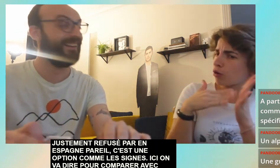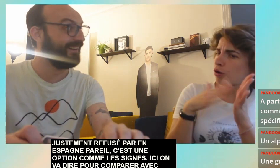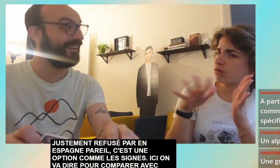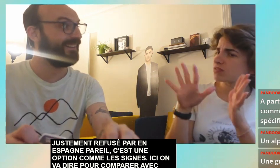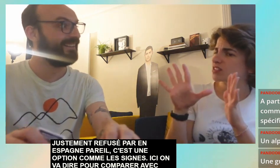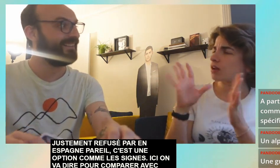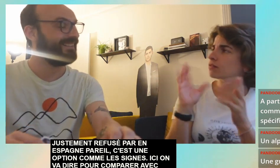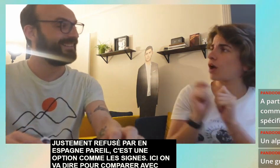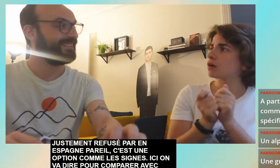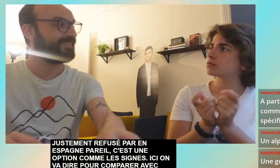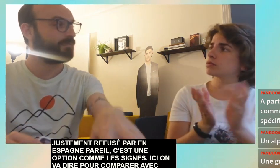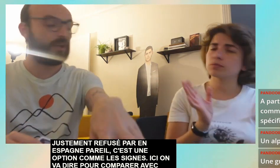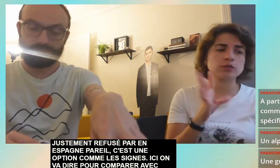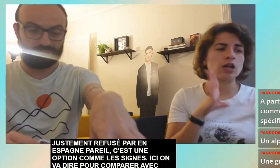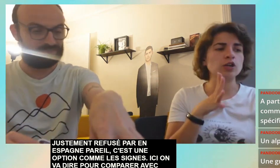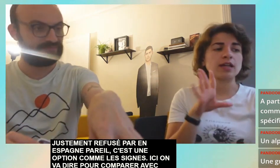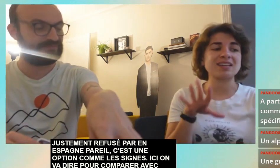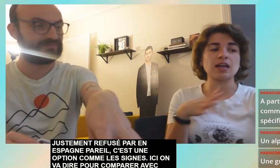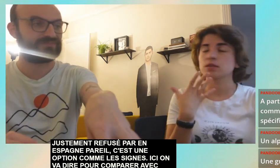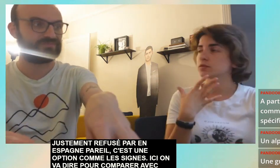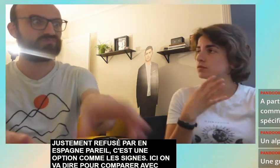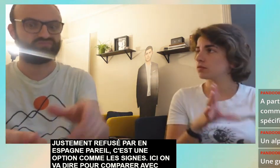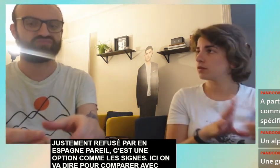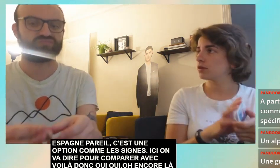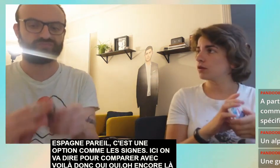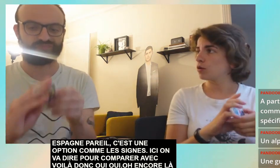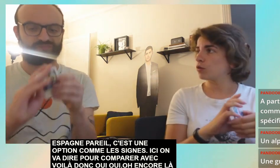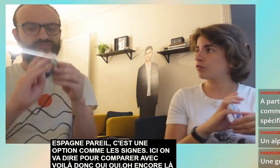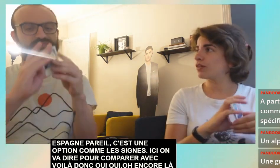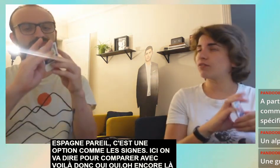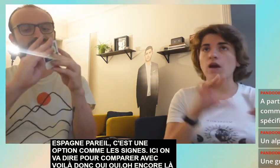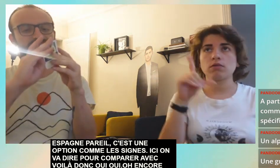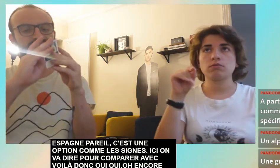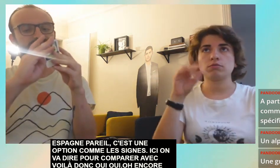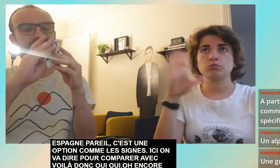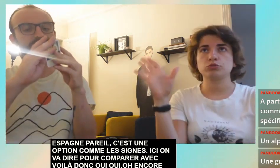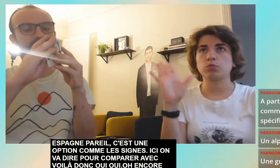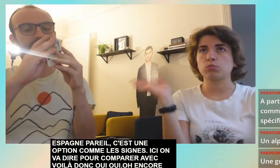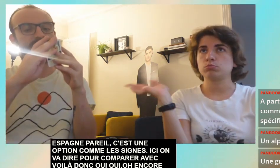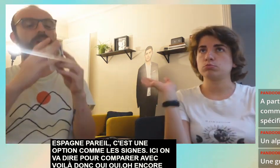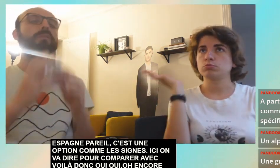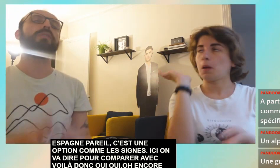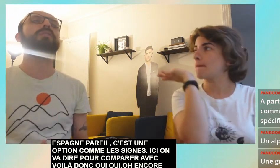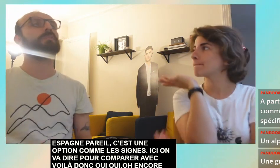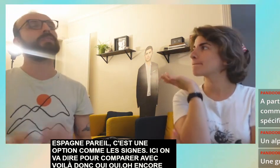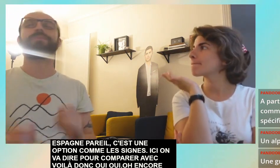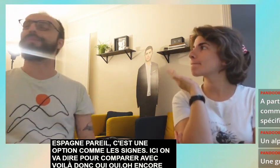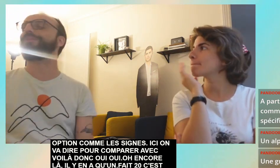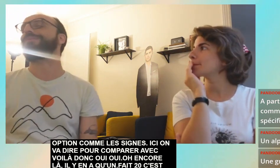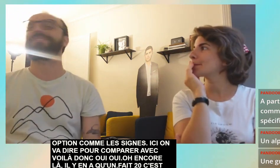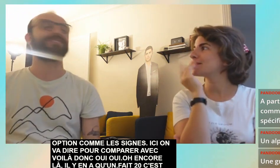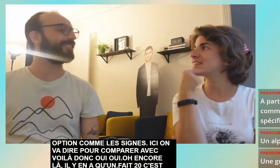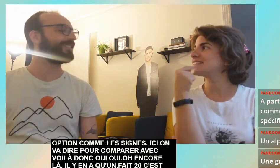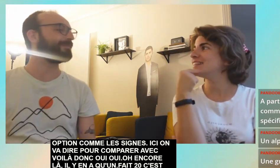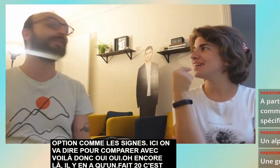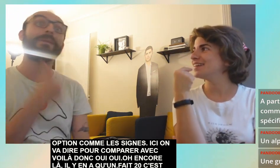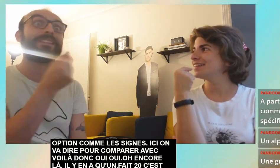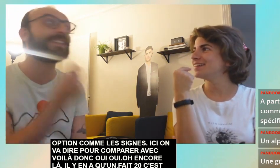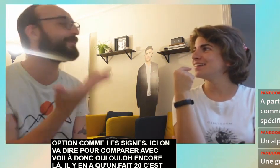Encore 50. Ouais. Et là, il y en a 15. On fait 20. C'est bon. Oh bah non, bah non, bah non. Facile. Bah non, bah facile, oui.